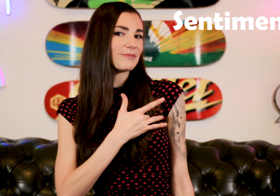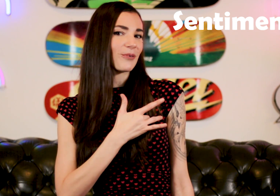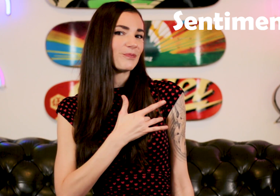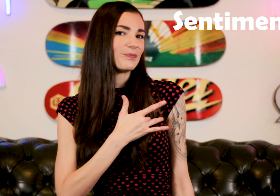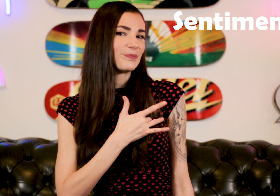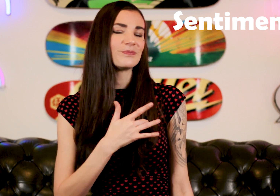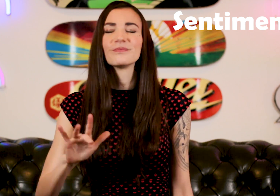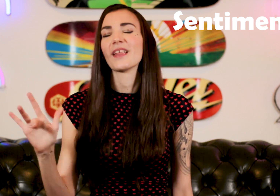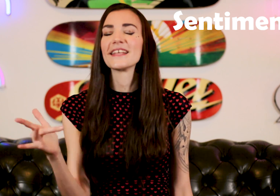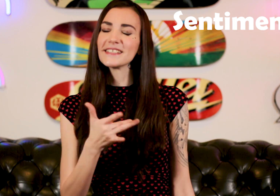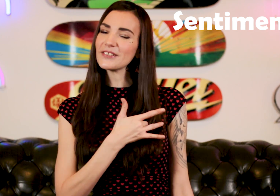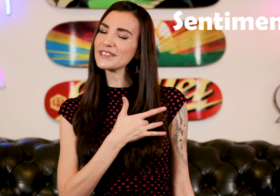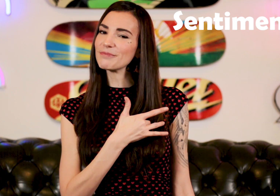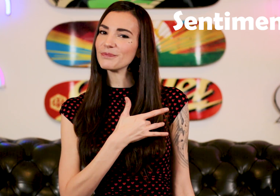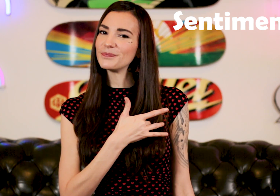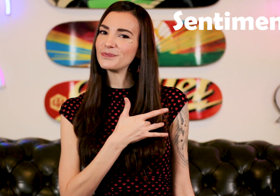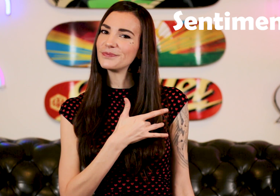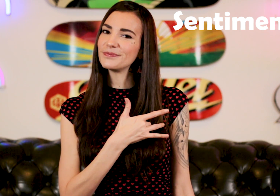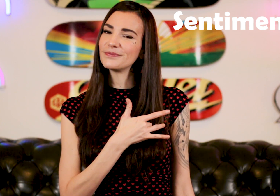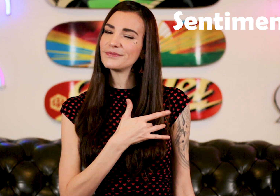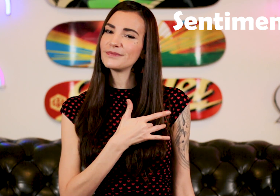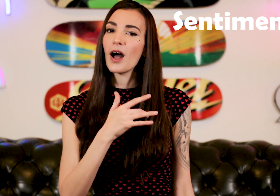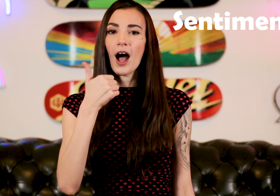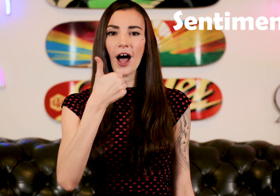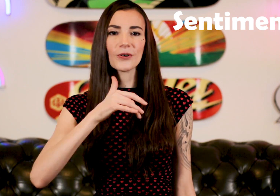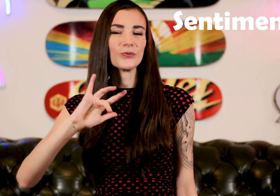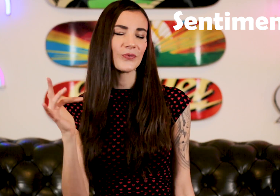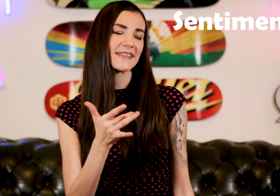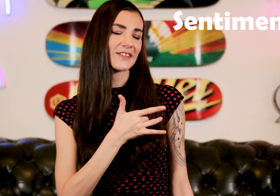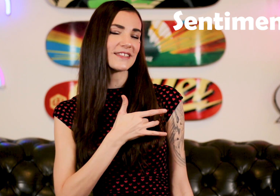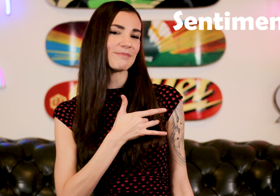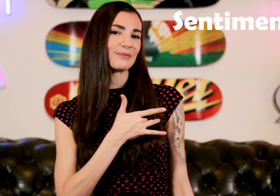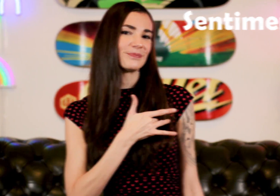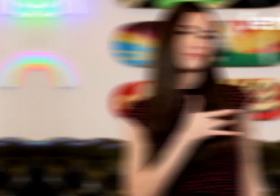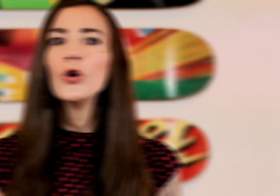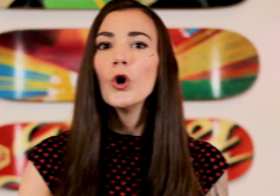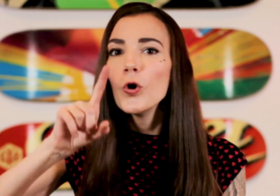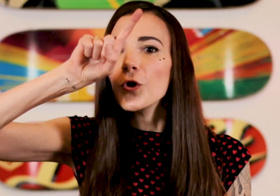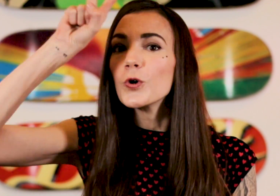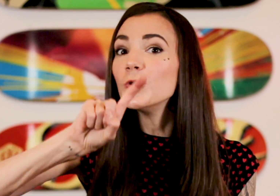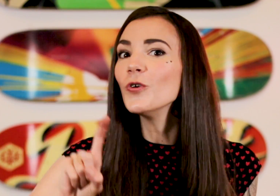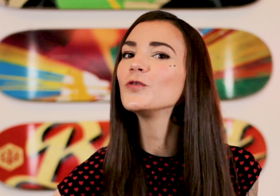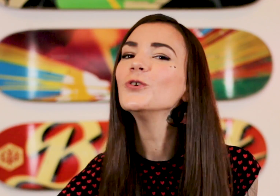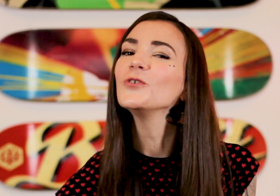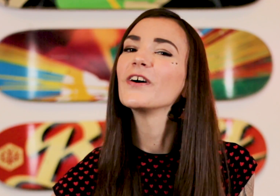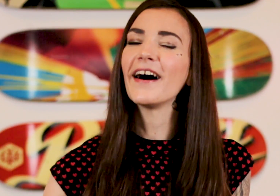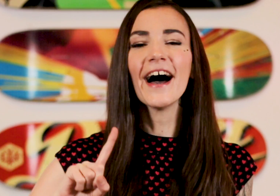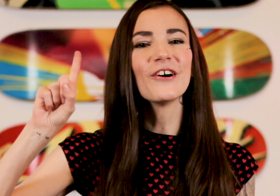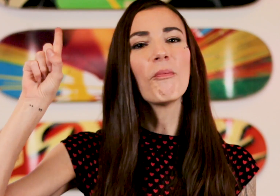Sentiment. Sentiment. Un coup. Sentiment. Le coup de foudre. Alors pour